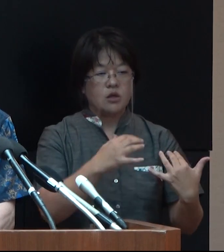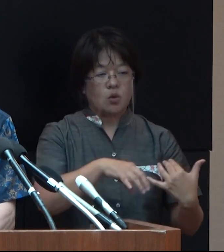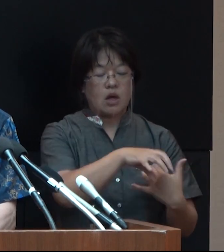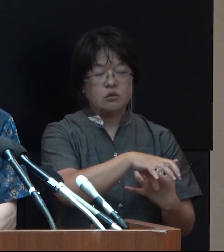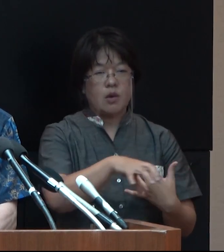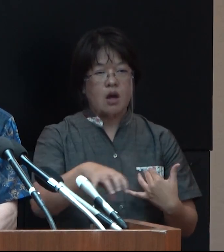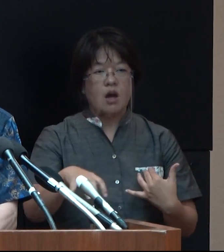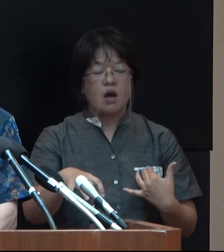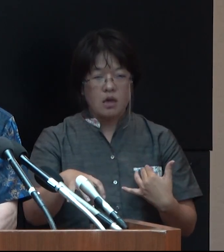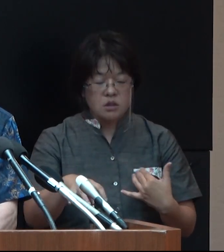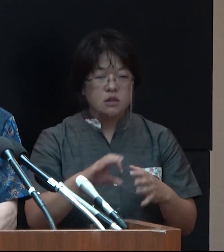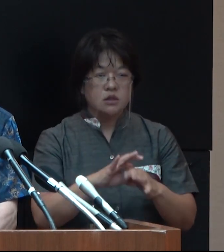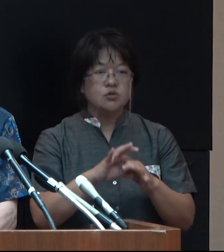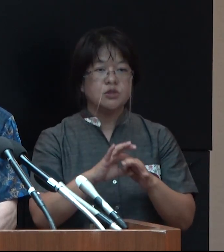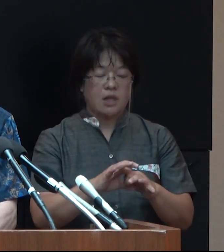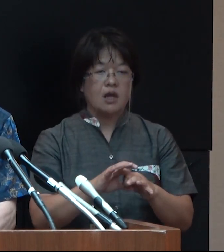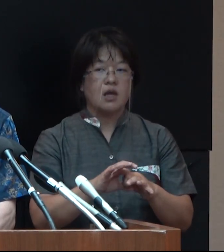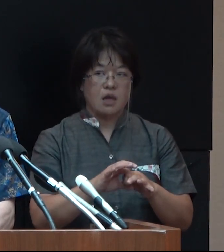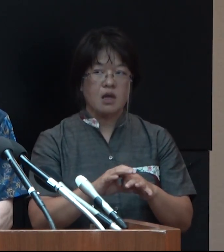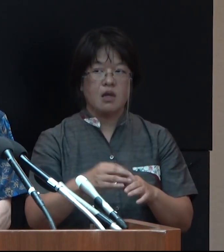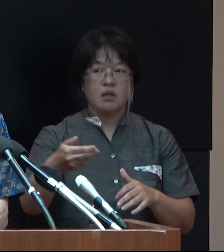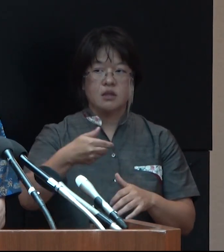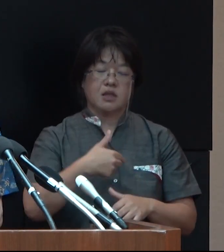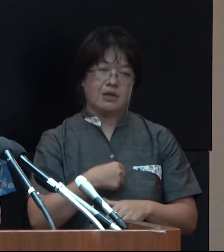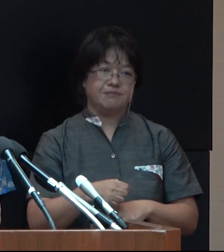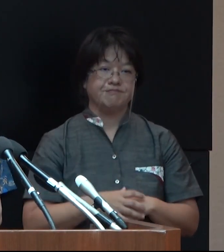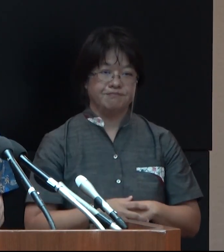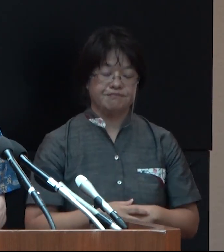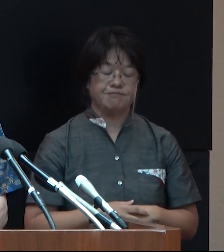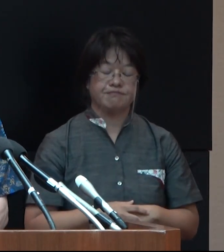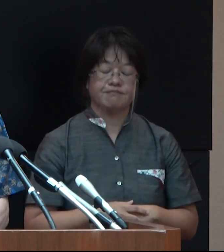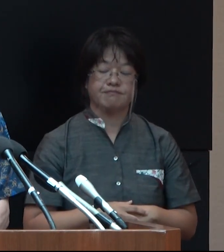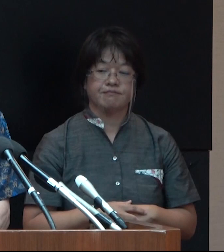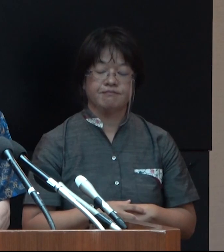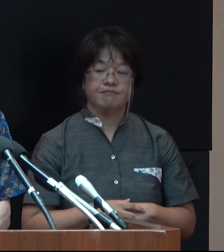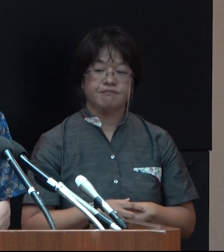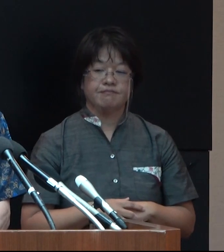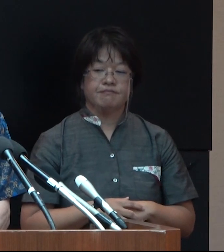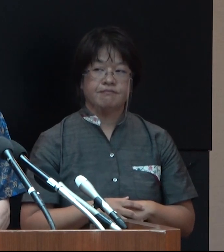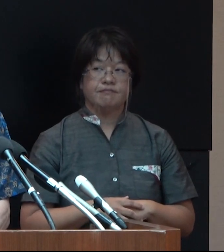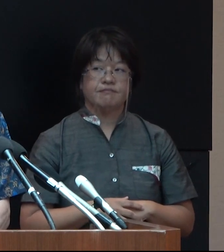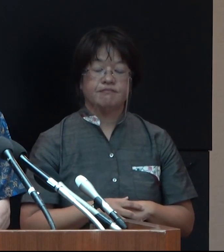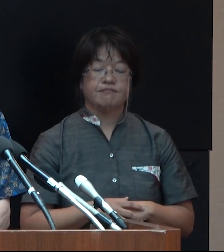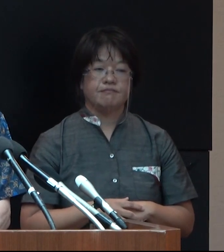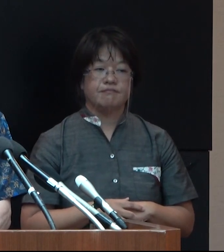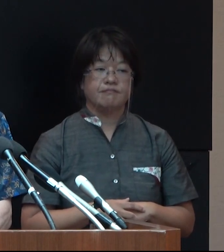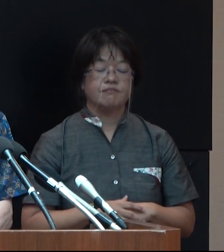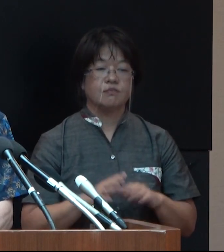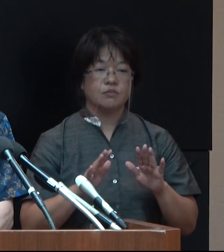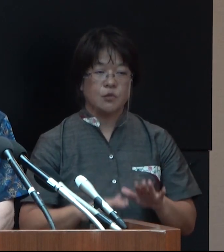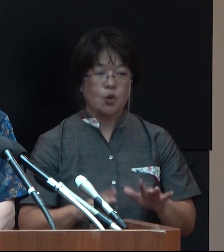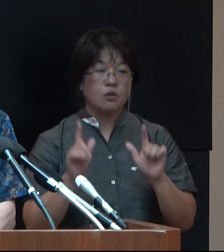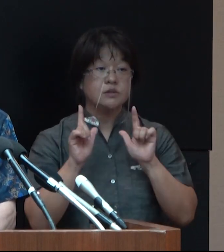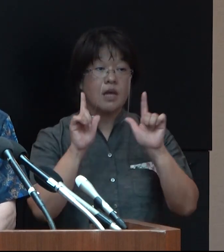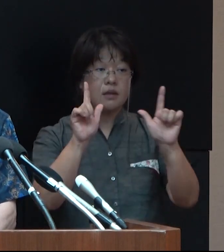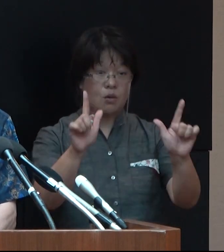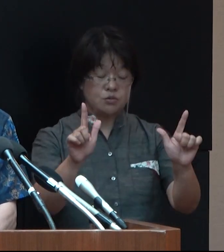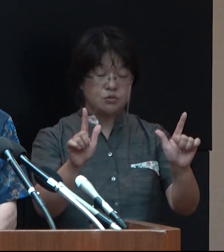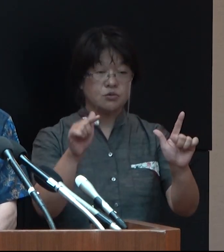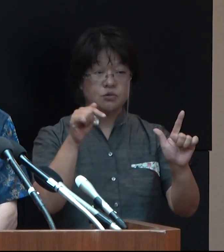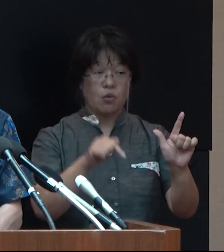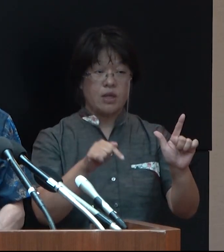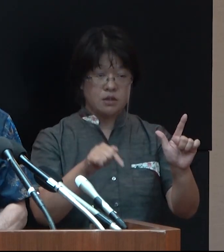由について、至った理由についてはいか がですか。今日宣言を発出する